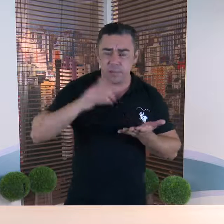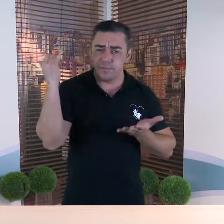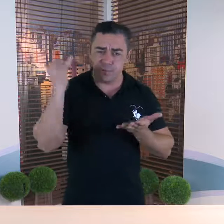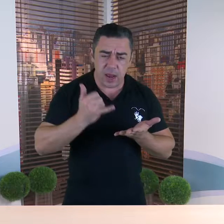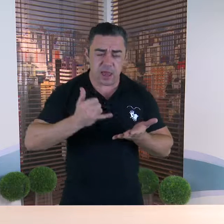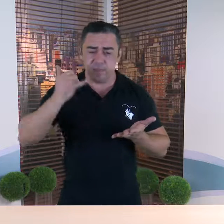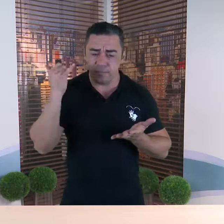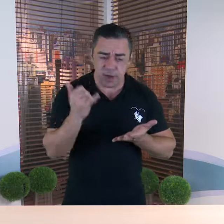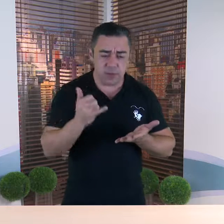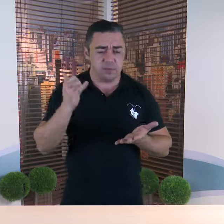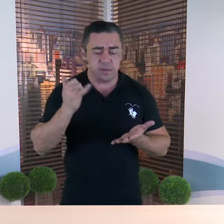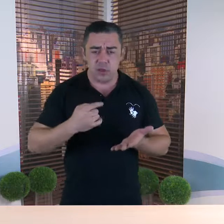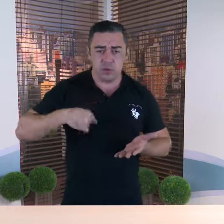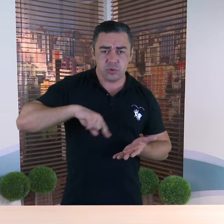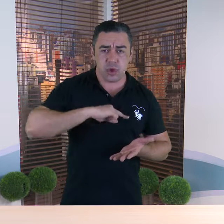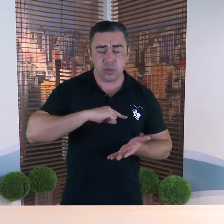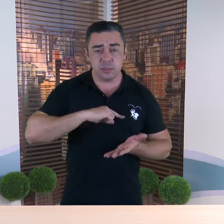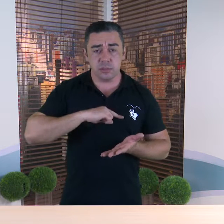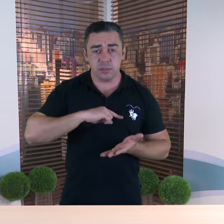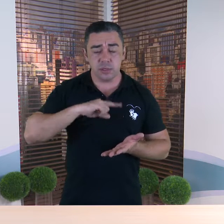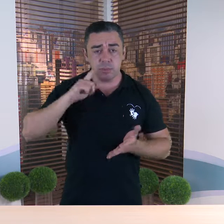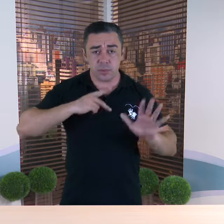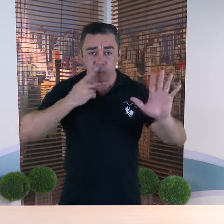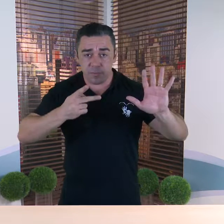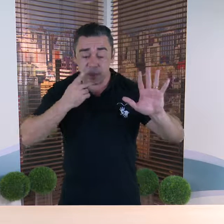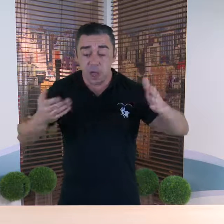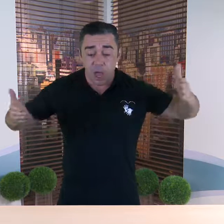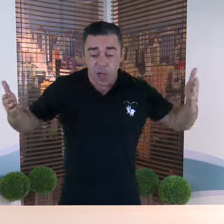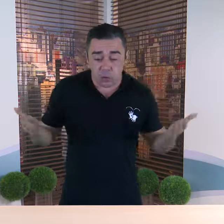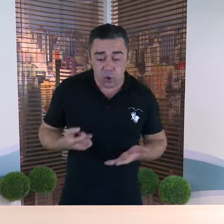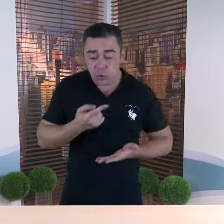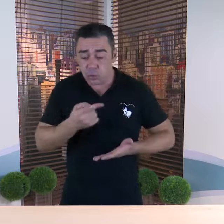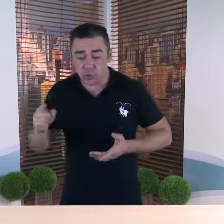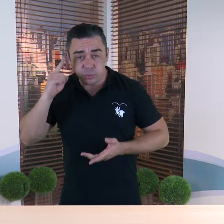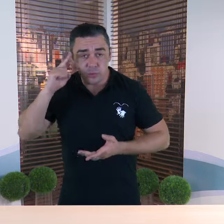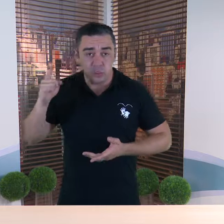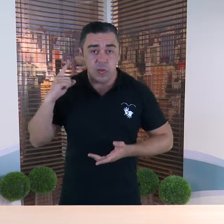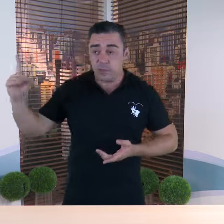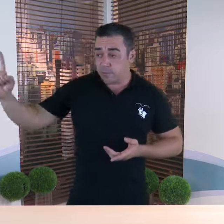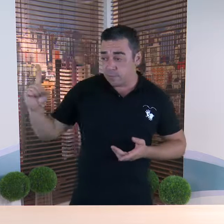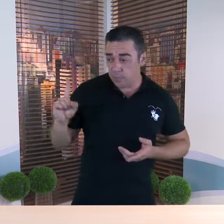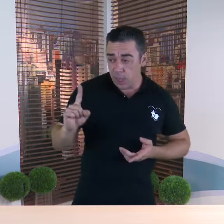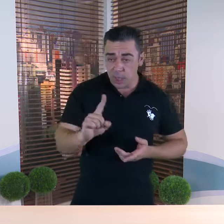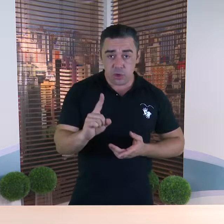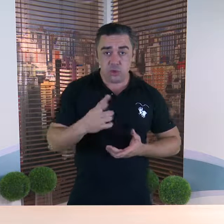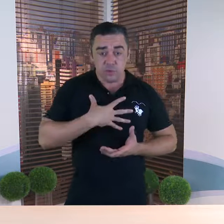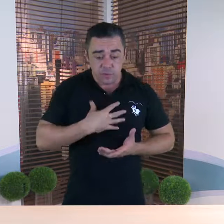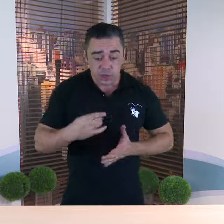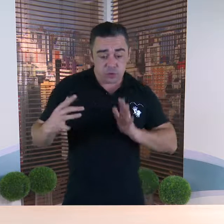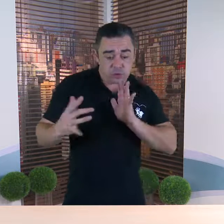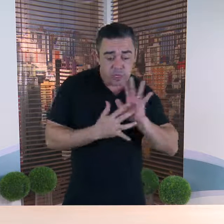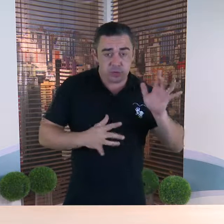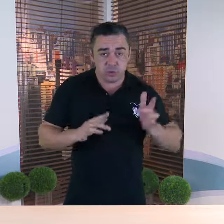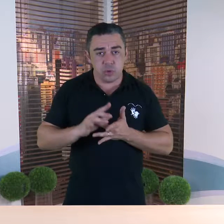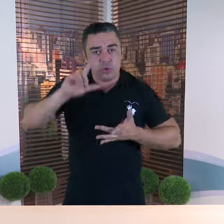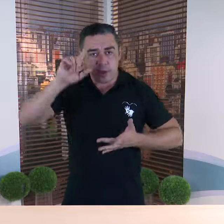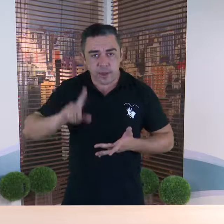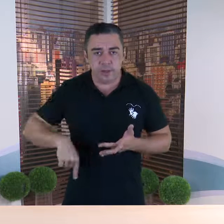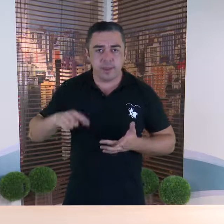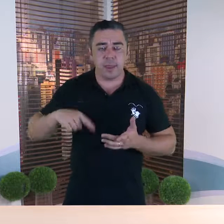vezes e de muitas maneiras aos pais pelos profetas, nesses últimos dias nos falou pelo Filho, a quem constituiu o